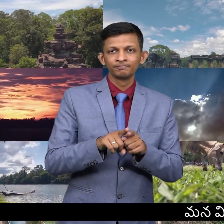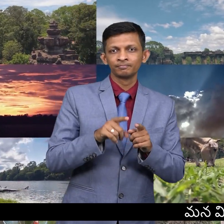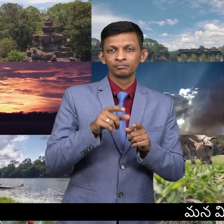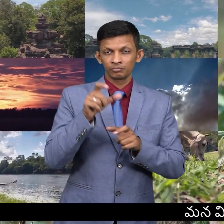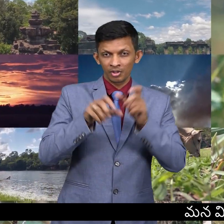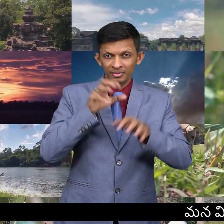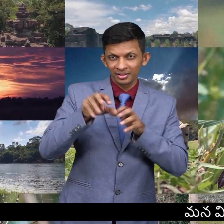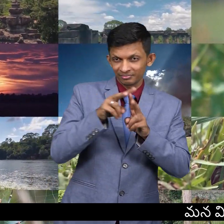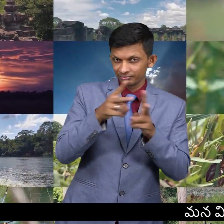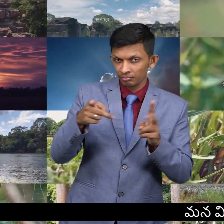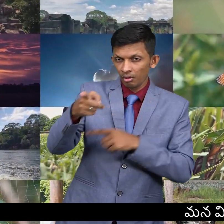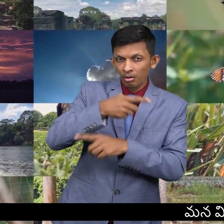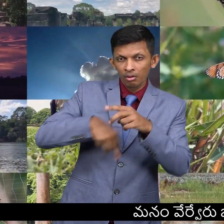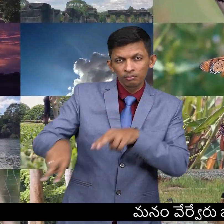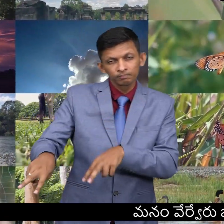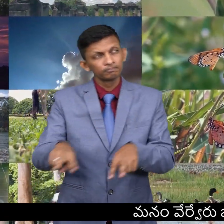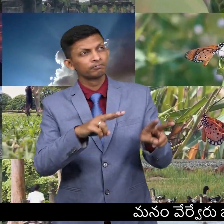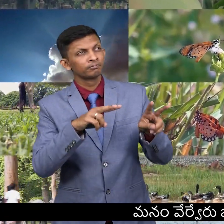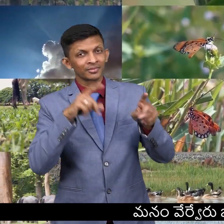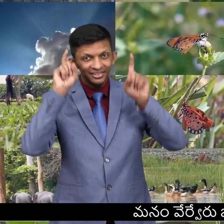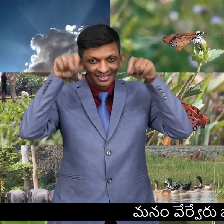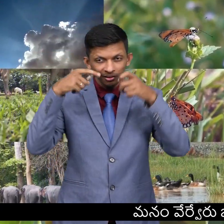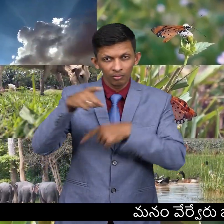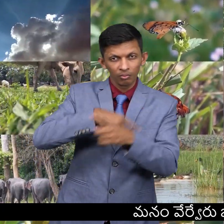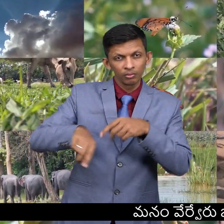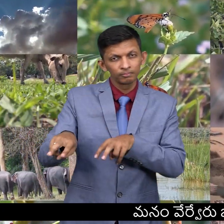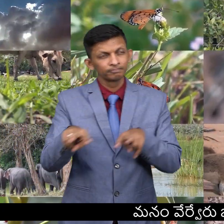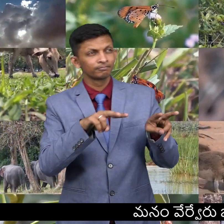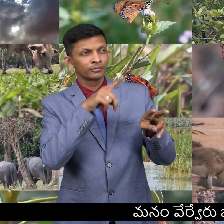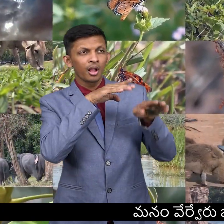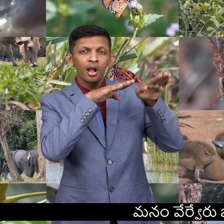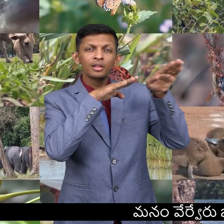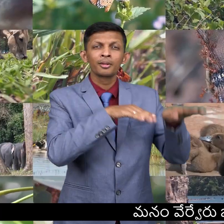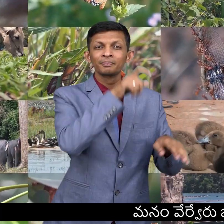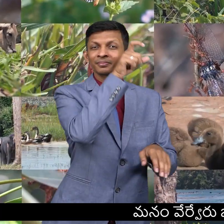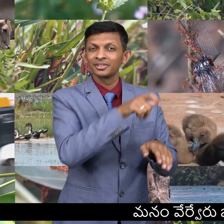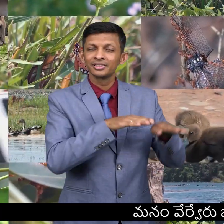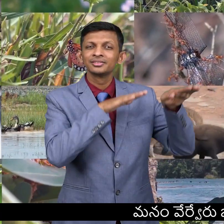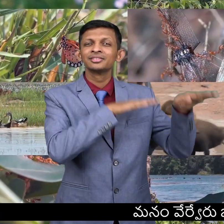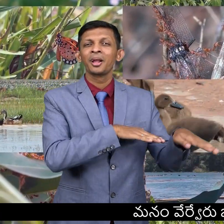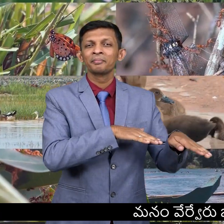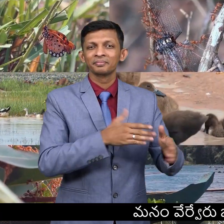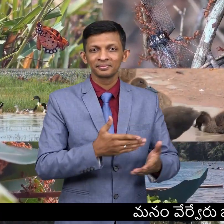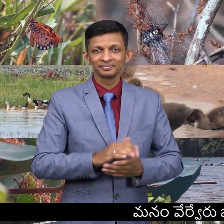మనం వివిధ అవసరాల కోసం మనము వేరువేరు జంతువులపై ఆధారపడతాము.